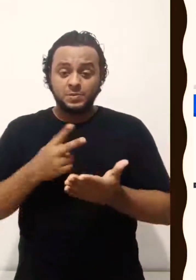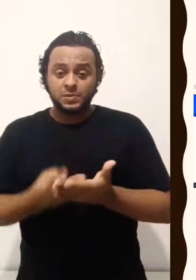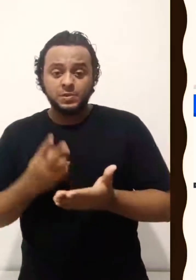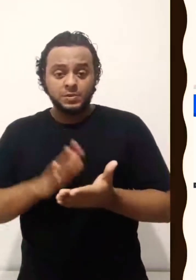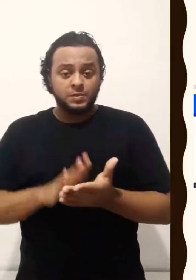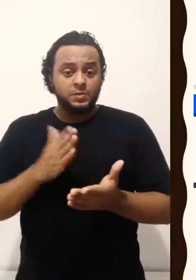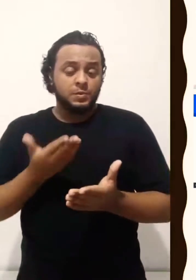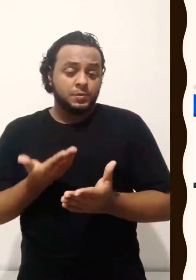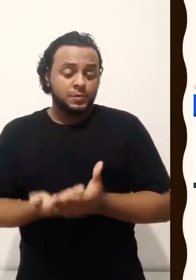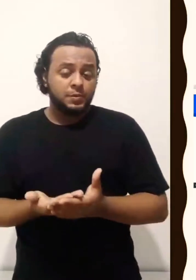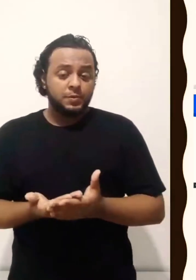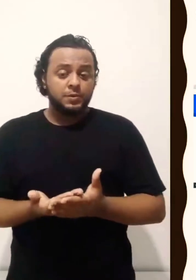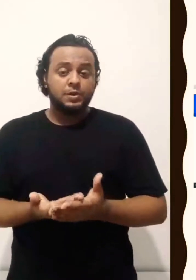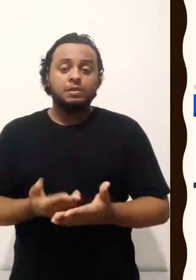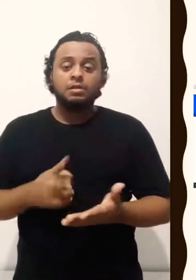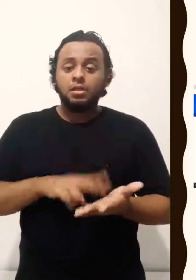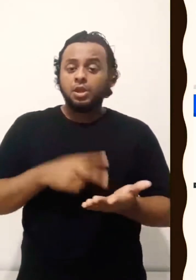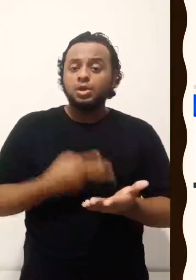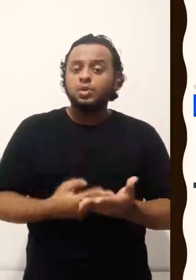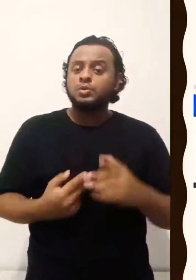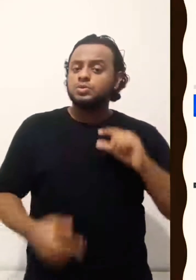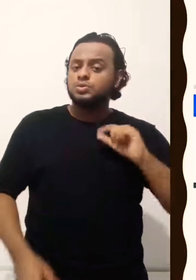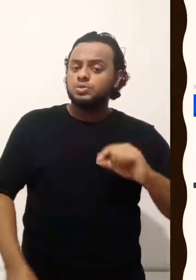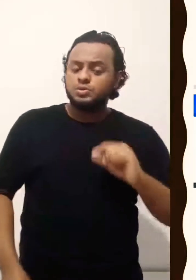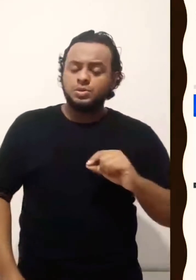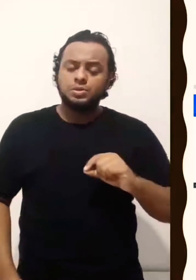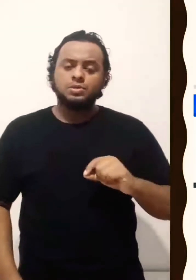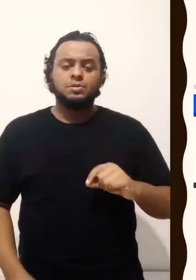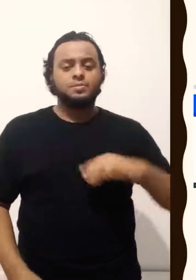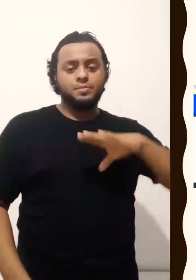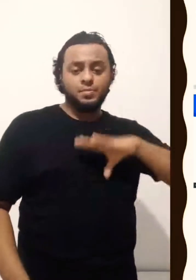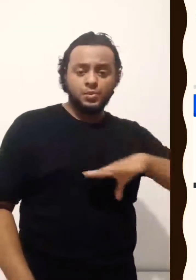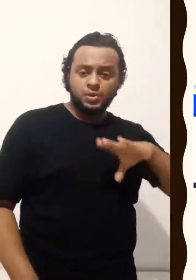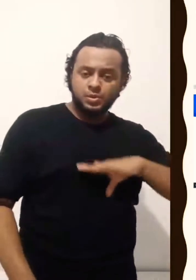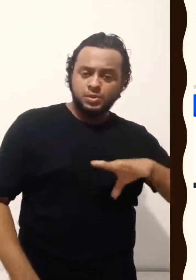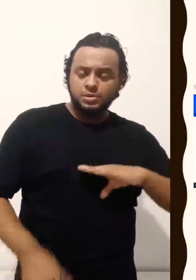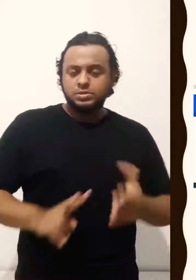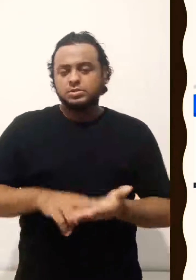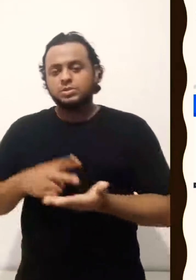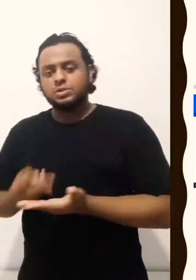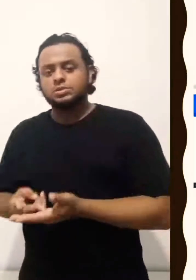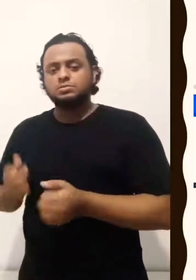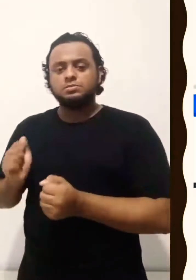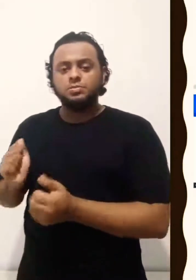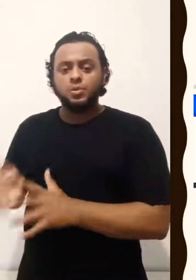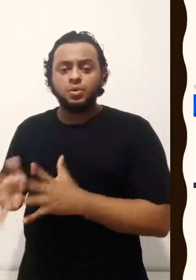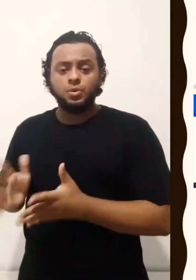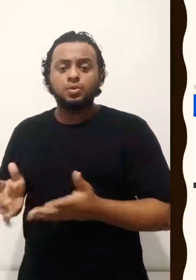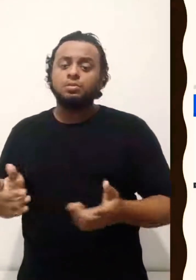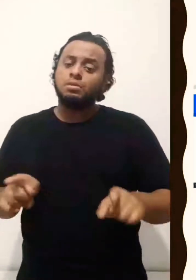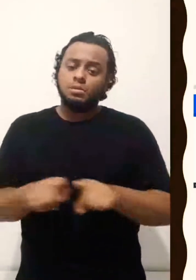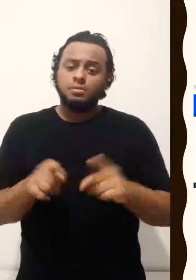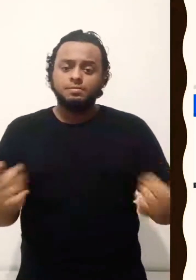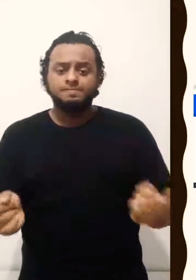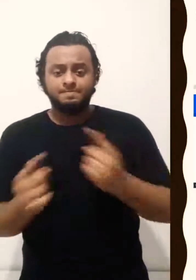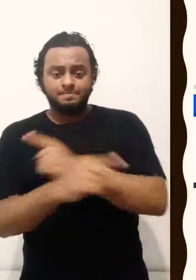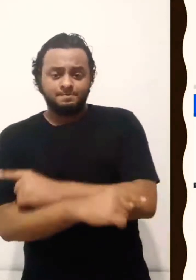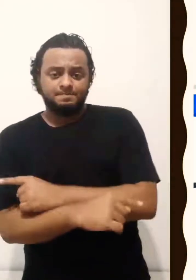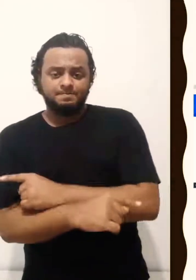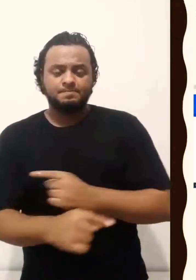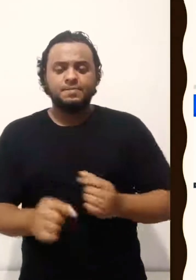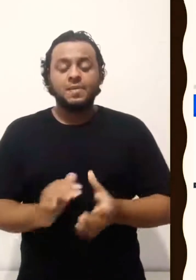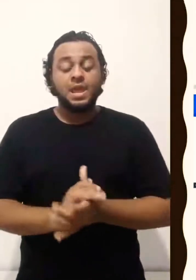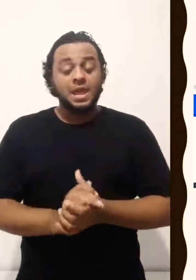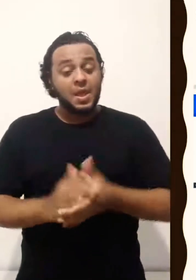enfim. E os intérpretes de Libras fazem a tradução da língua portuguesa para a língua de sinais